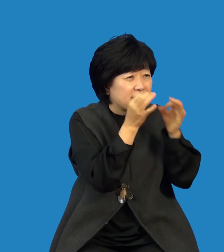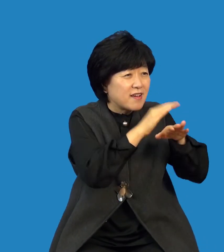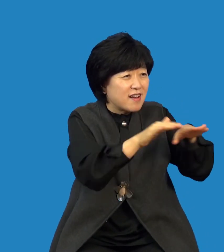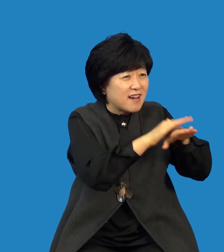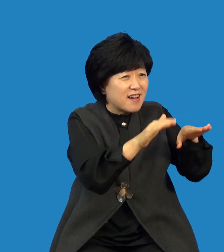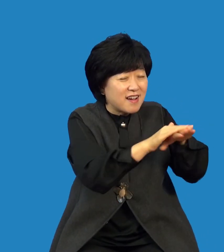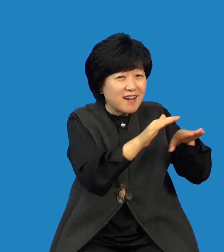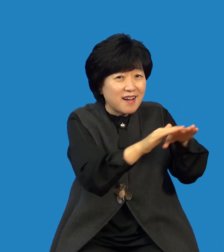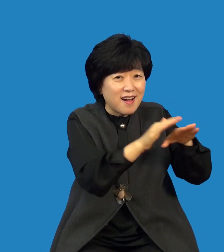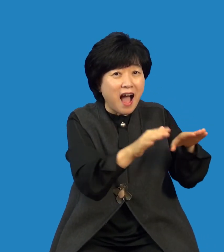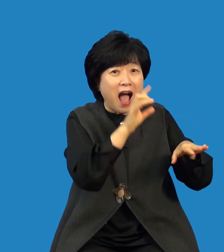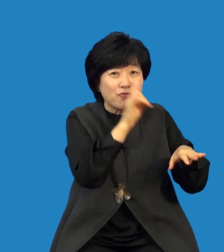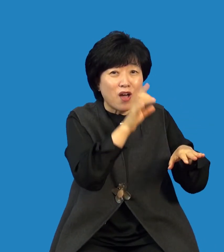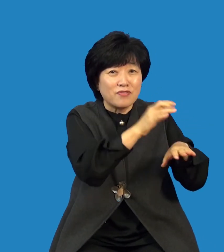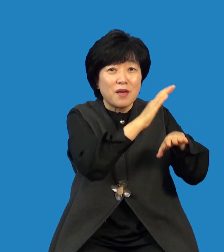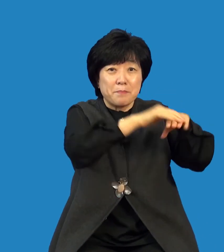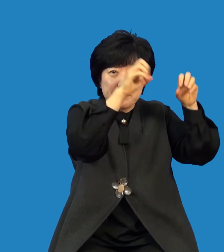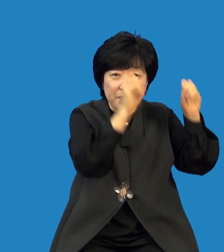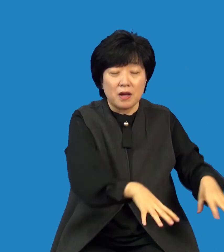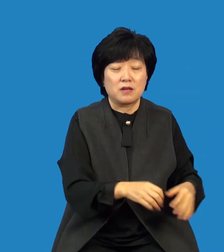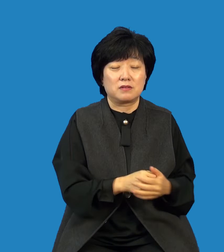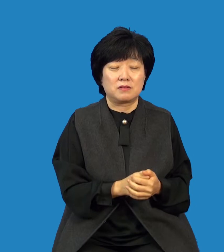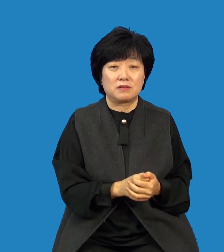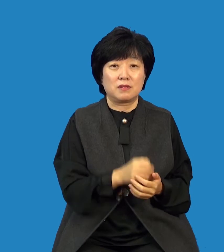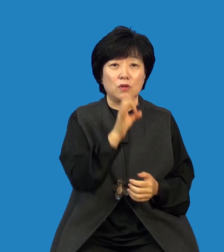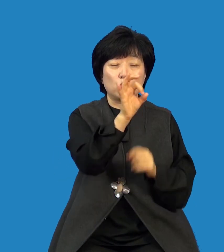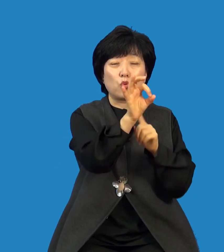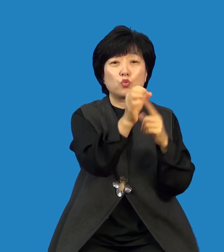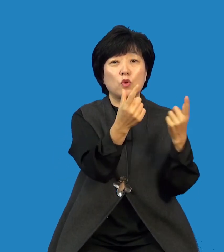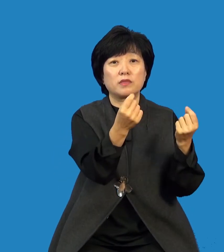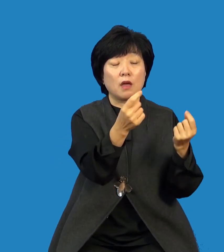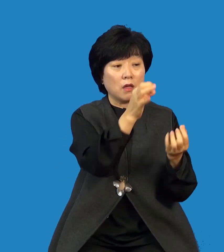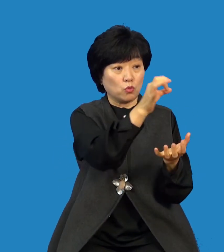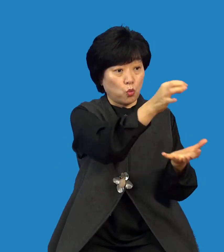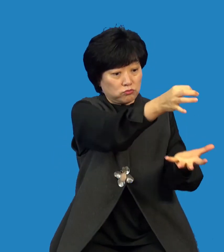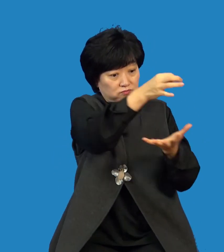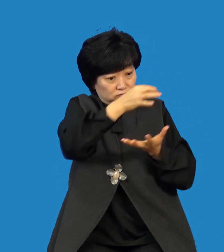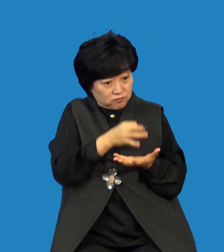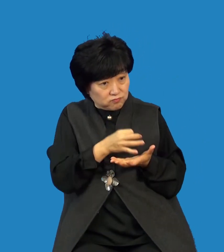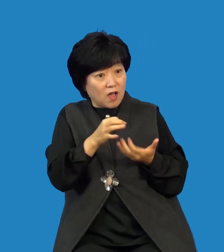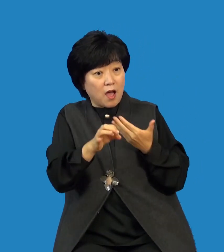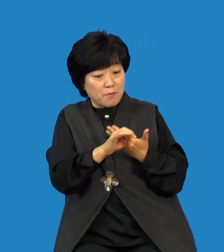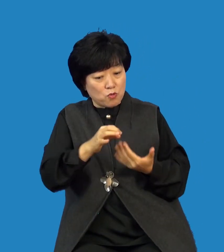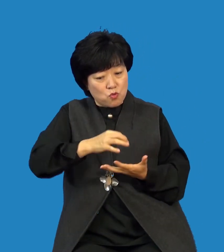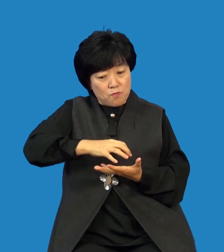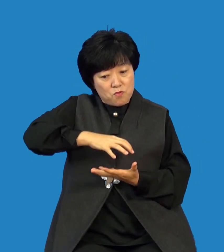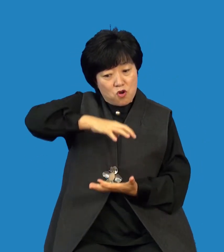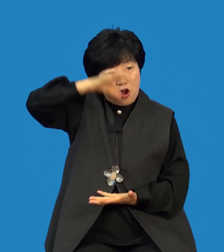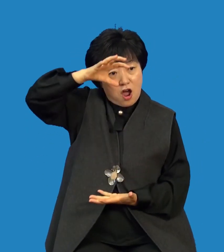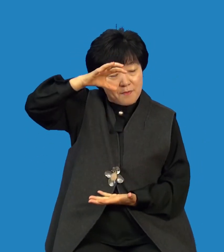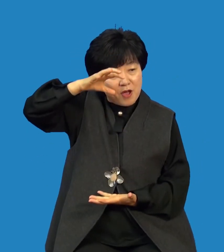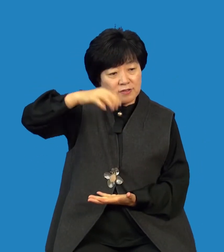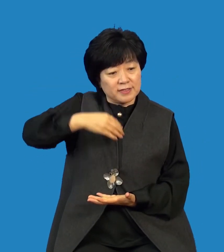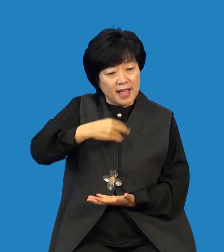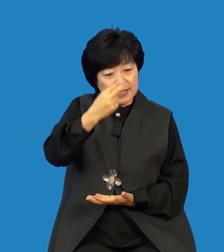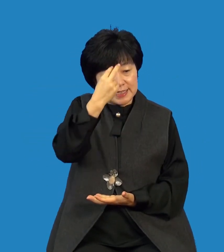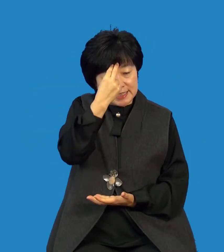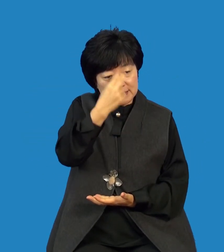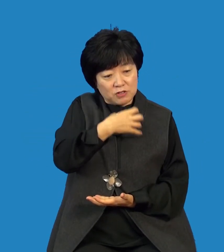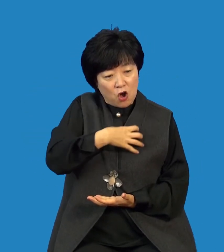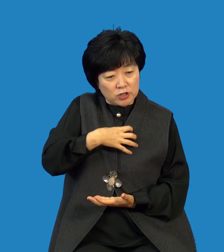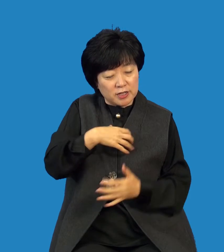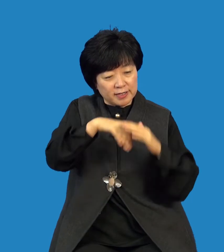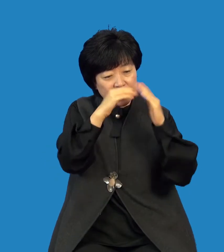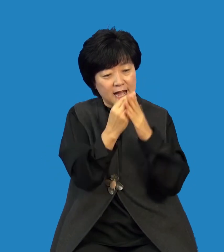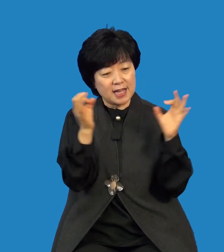편리한 것들은 있지만 우리 인생의 근원적인 불안과 두려움이 사라질 거라고 믿는, 이게 미신이에요, 미신. 근데 돈을 가지고 있어